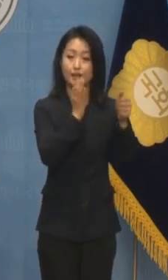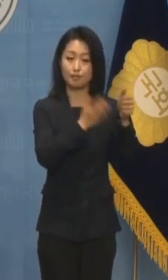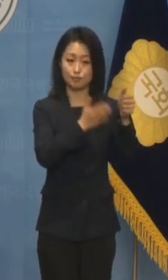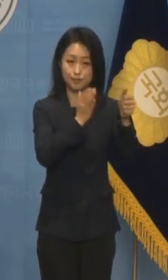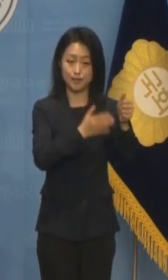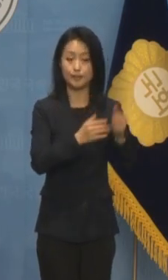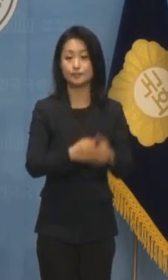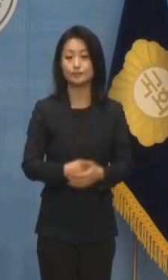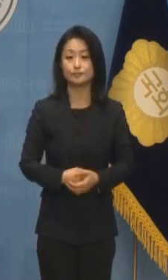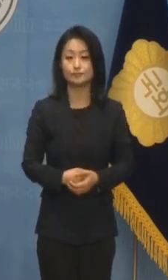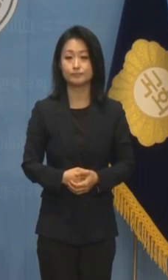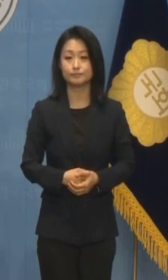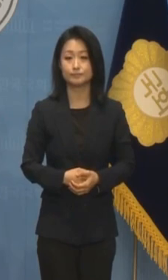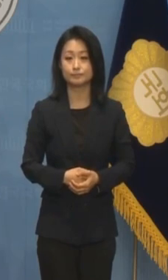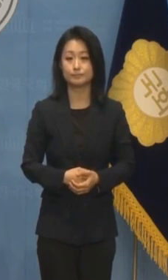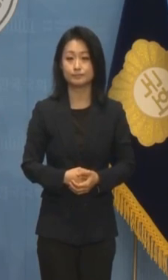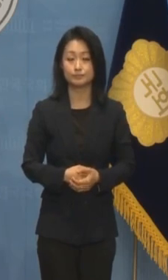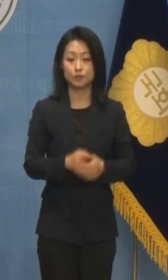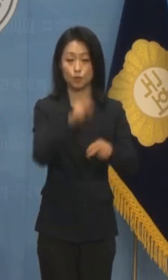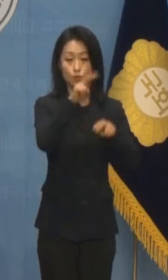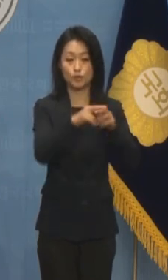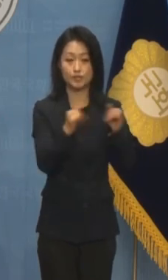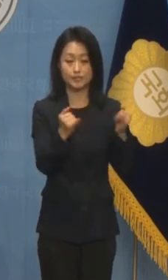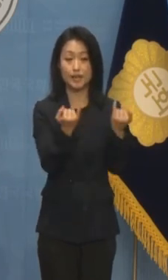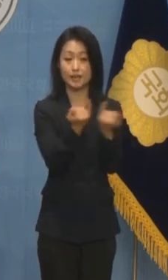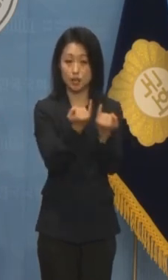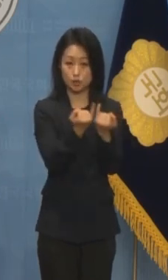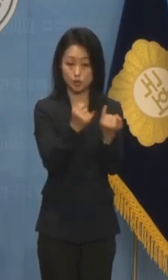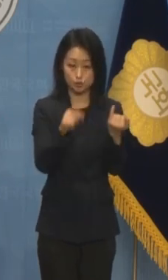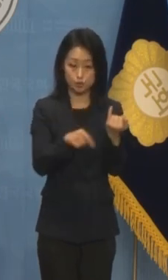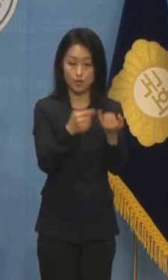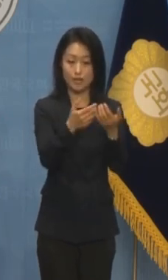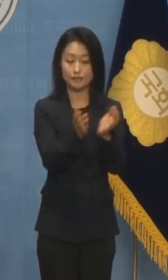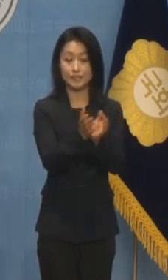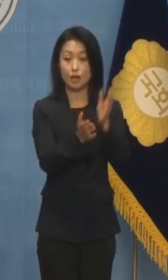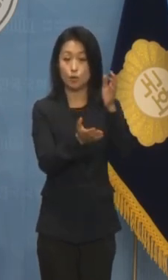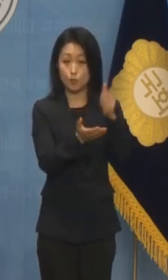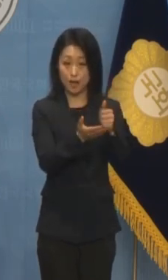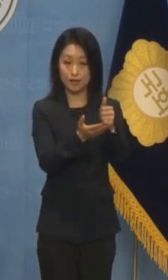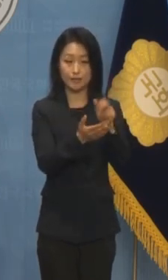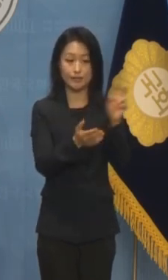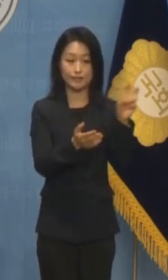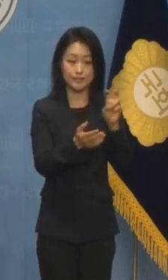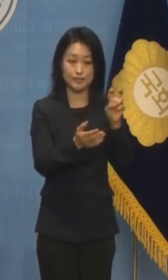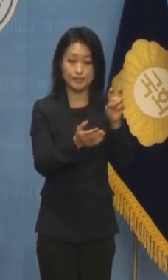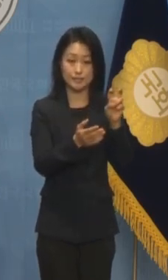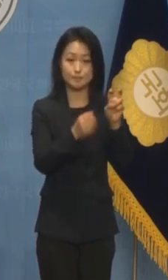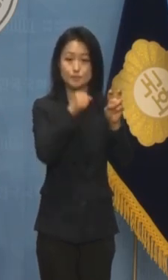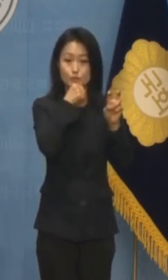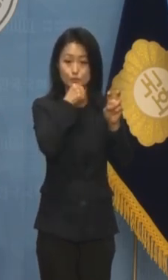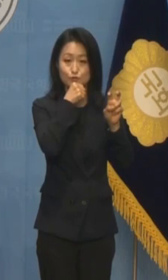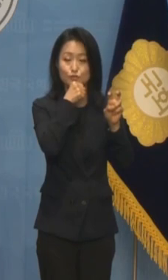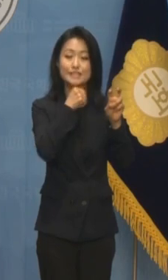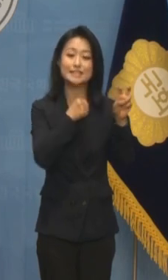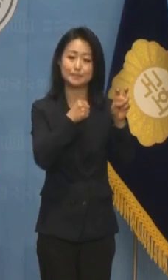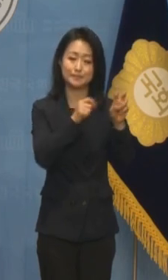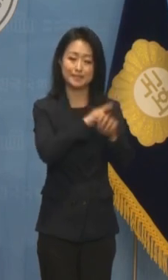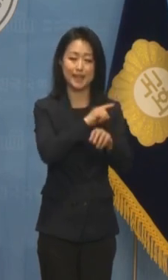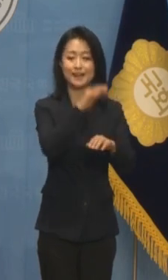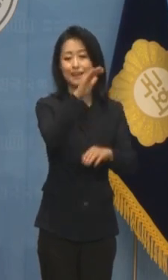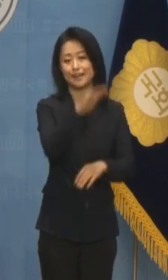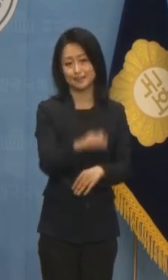의사는 없습니까? 고위직 여성 중 장관 비율이 20점으로 가장 낮게